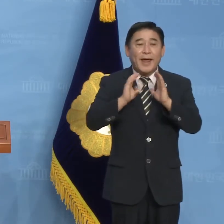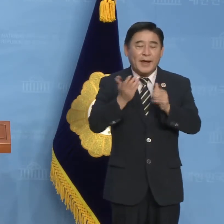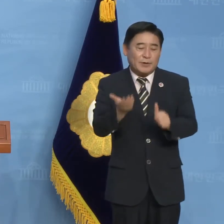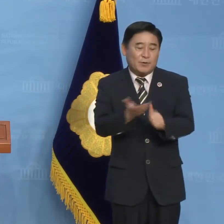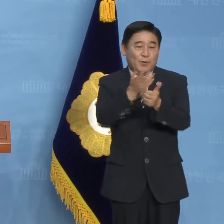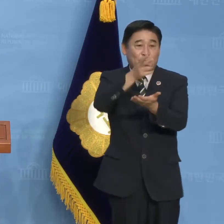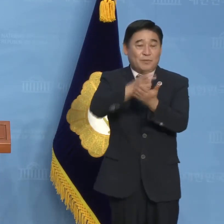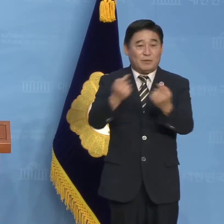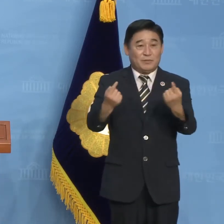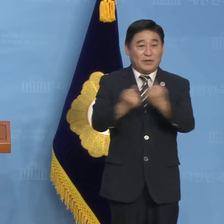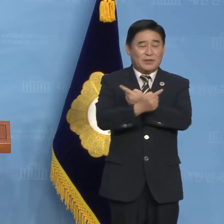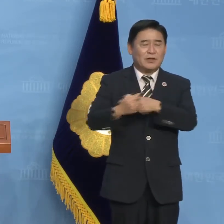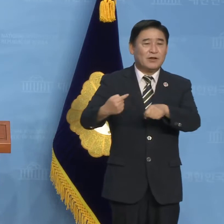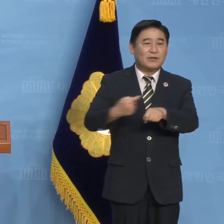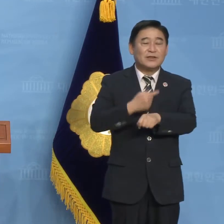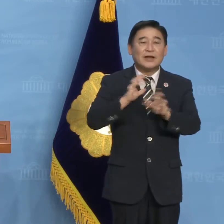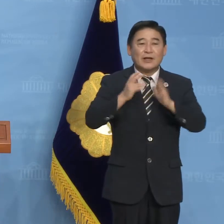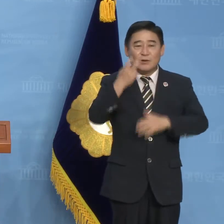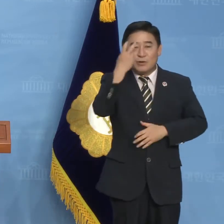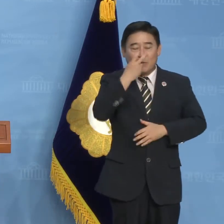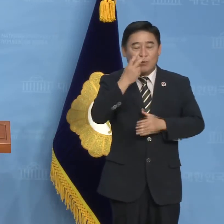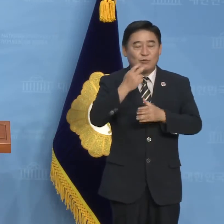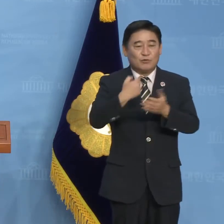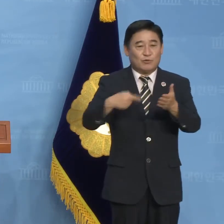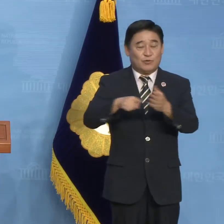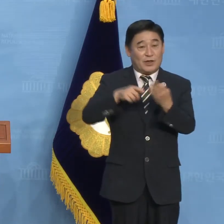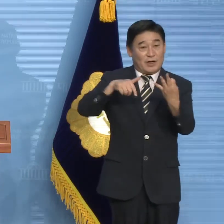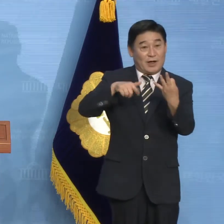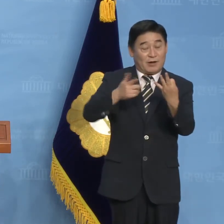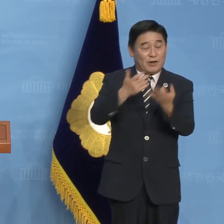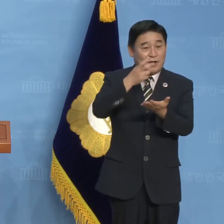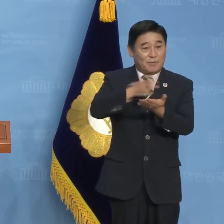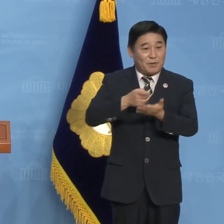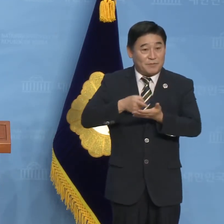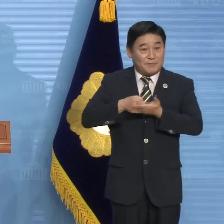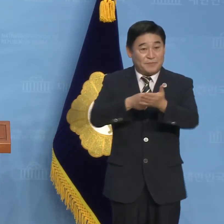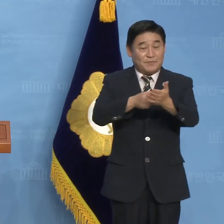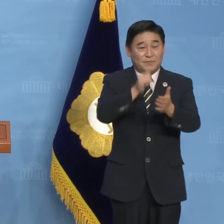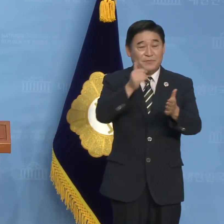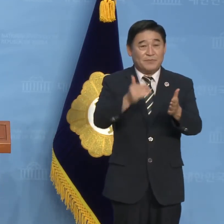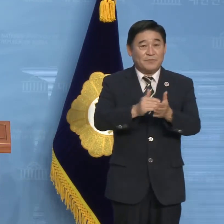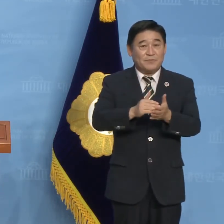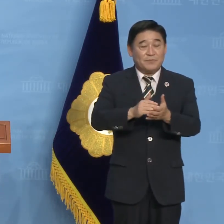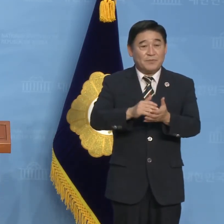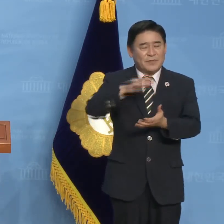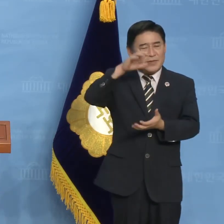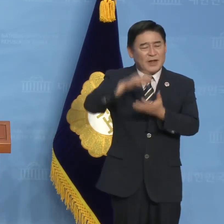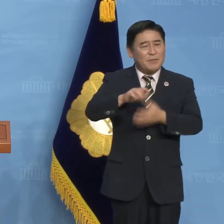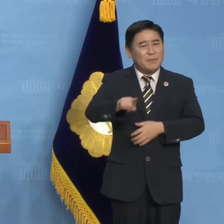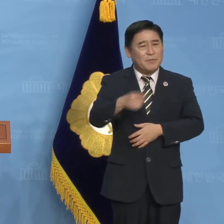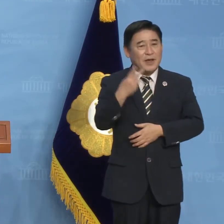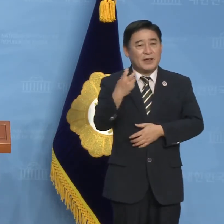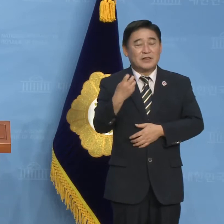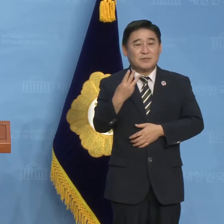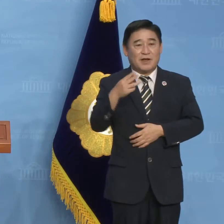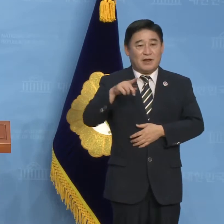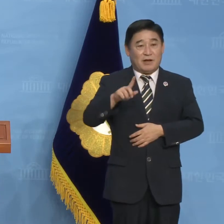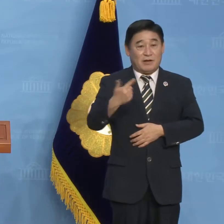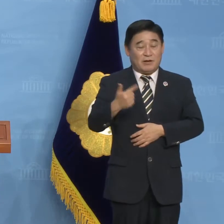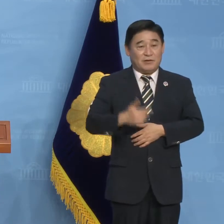보육법 개정안 등 아동 보호를 위한 14건의 법안이 발의되었습니다. 누적으로는